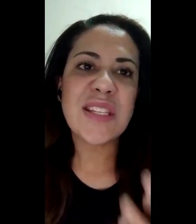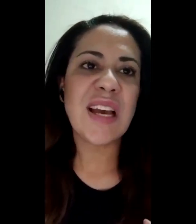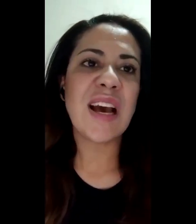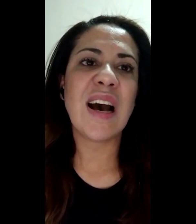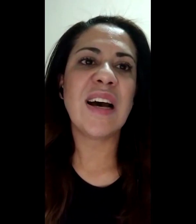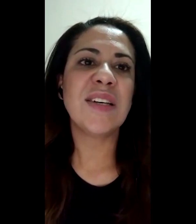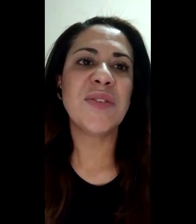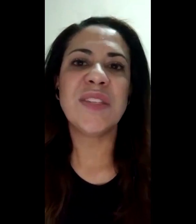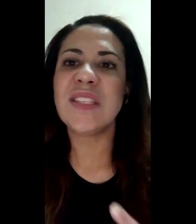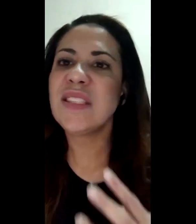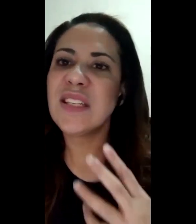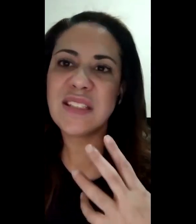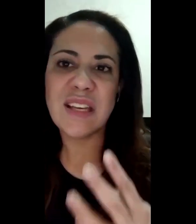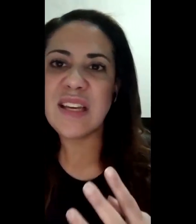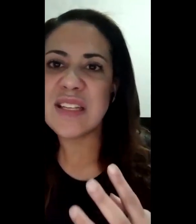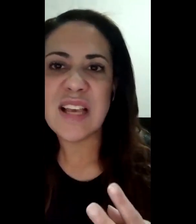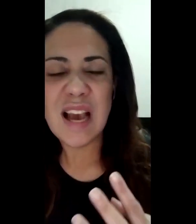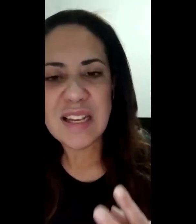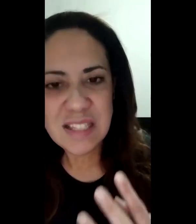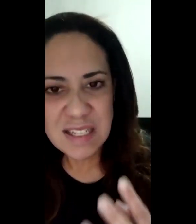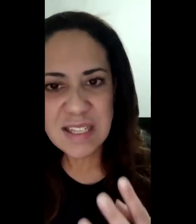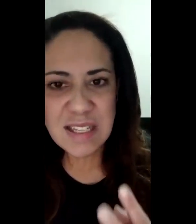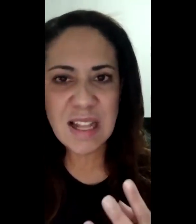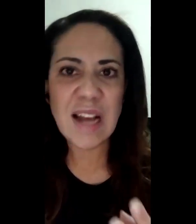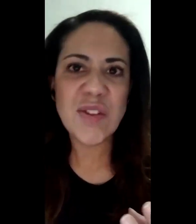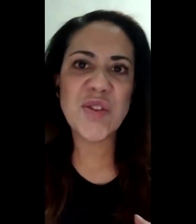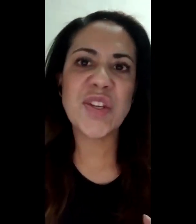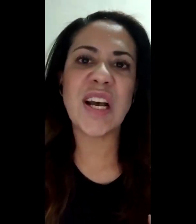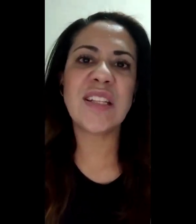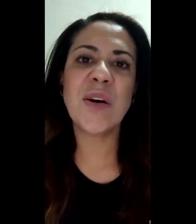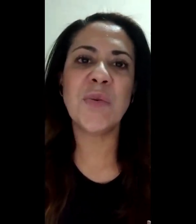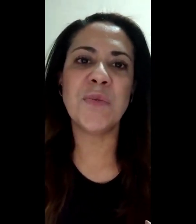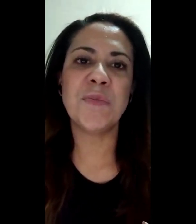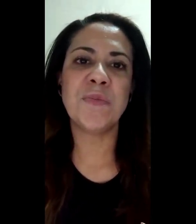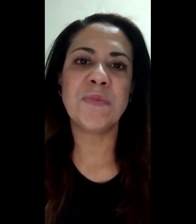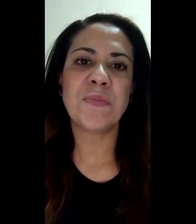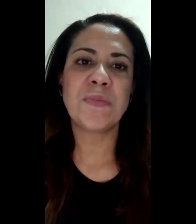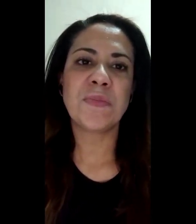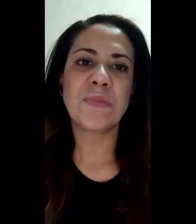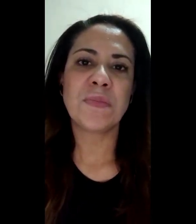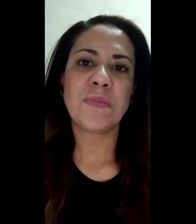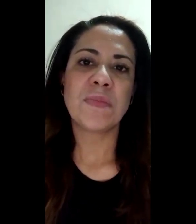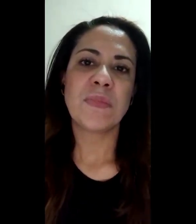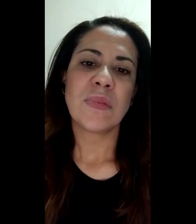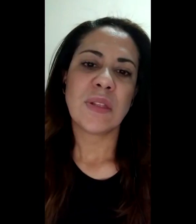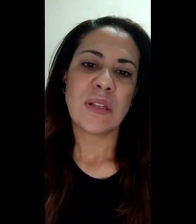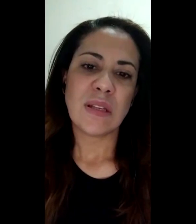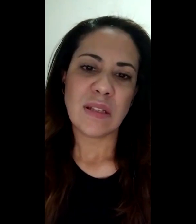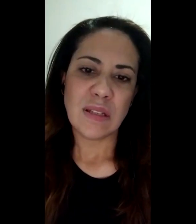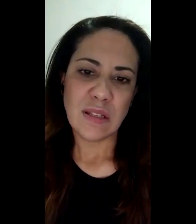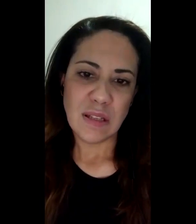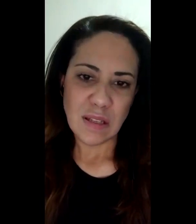Entender o que está errado e entender as reais necessidades de cada um.